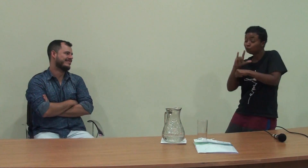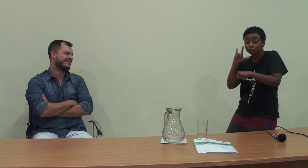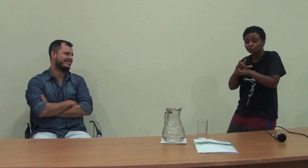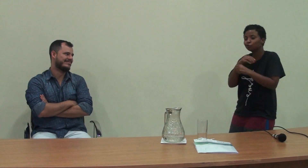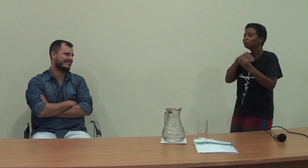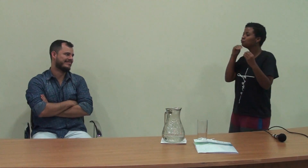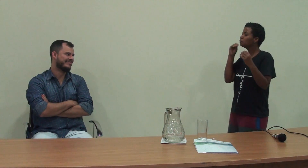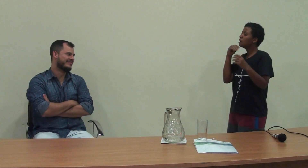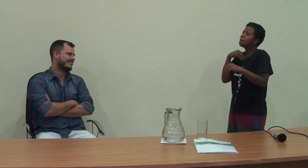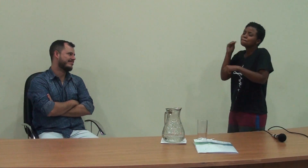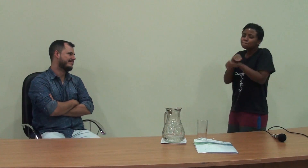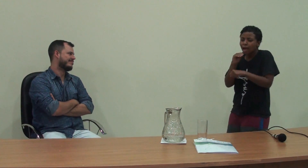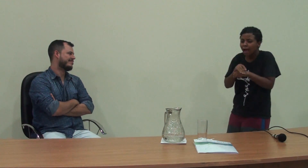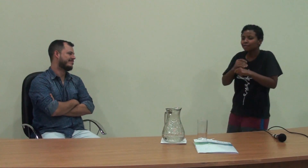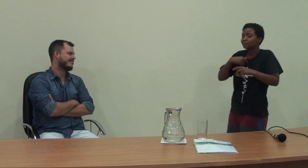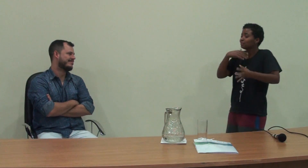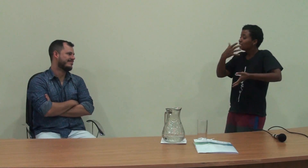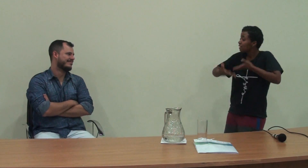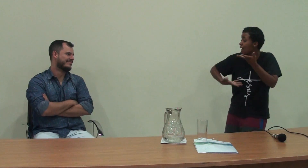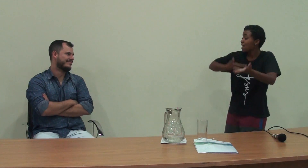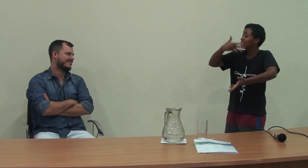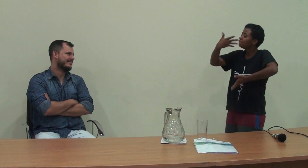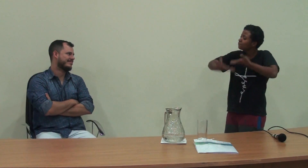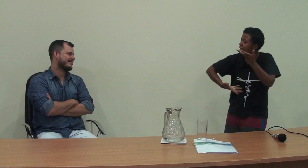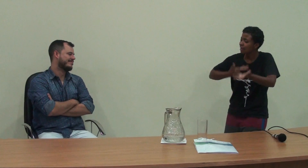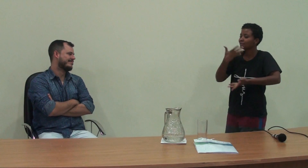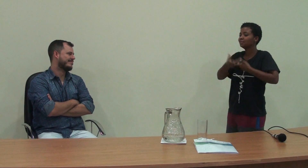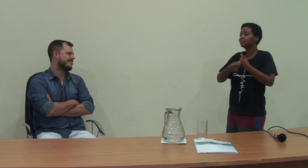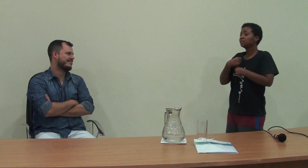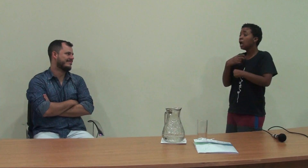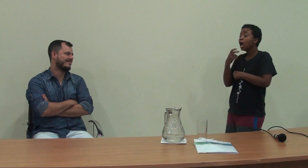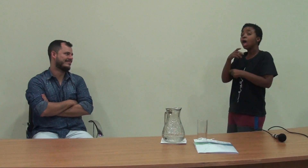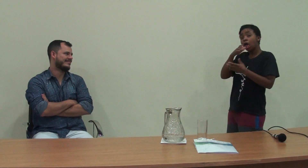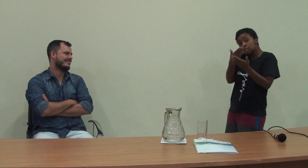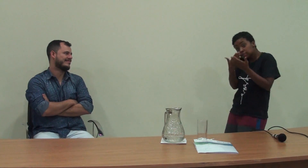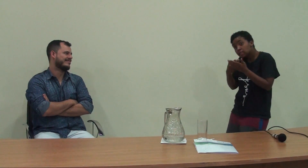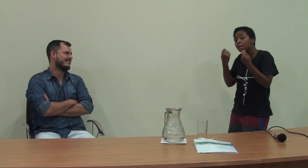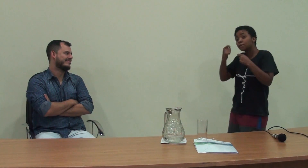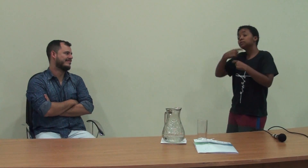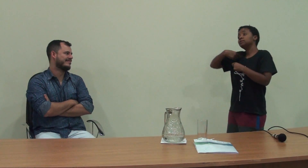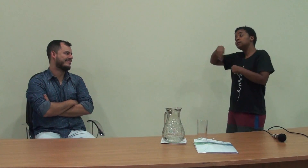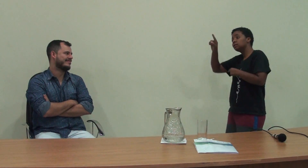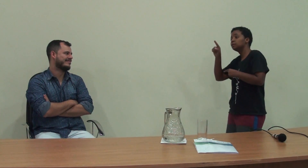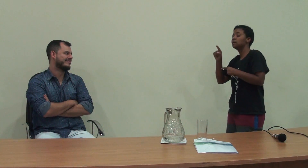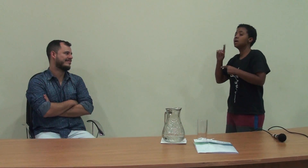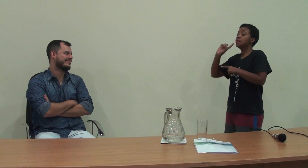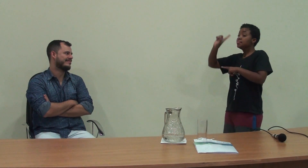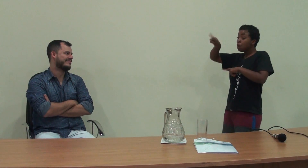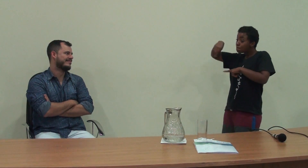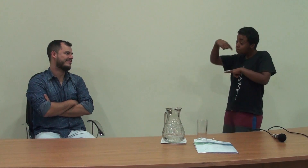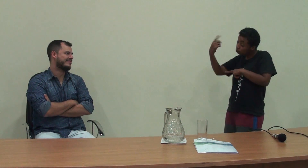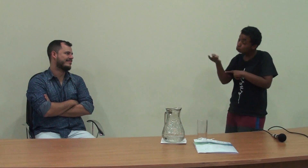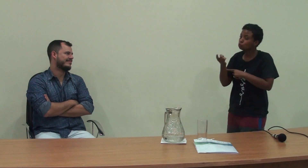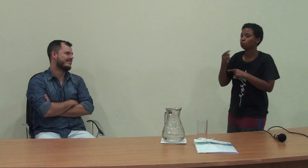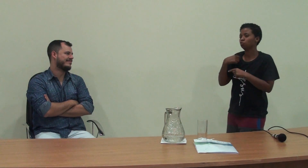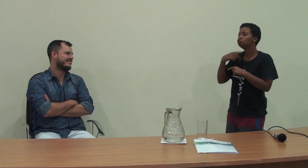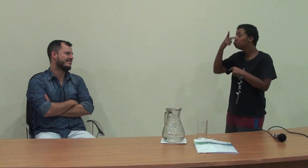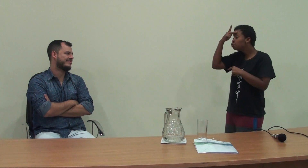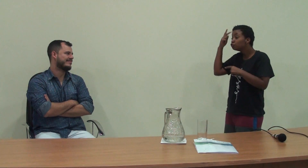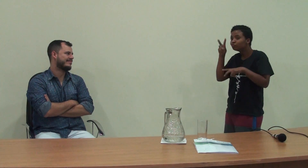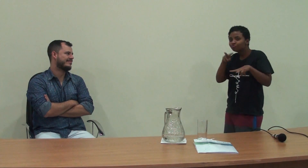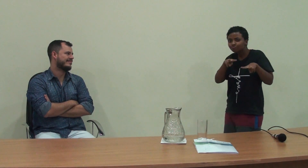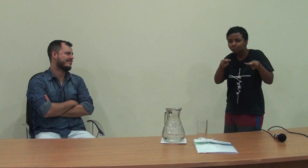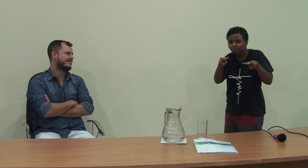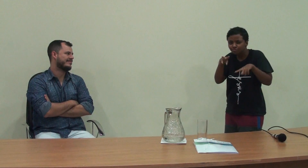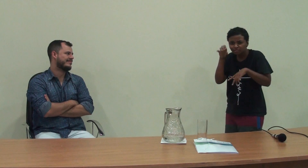de... E agora, com esse contato com o surdo, com essa troca, eu começo a ter meu interesse.